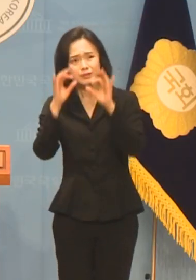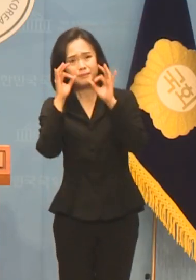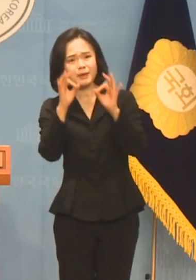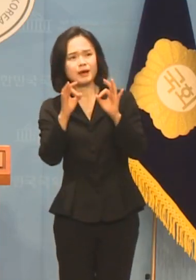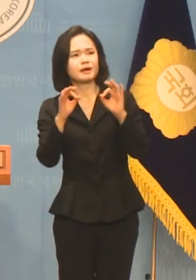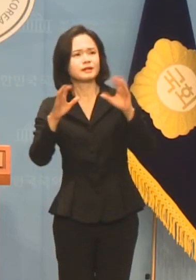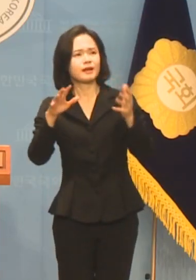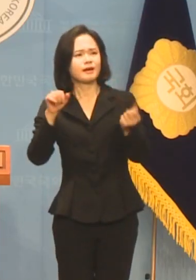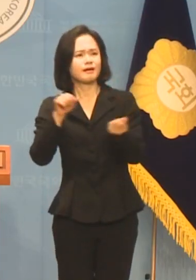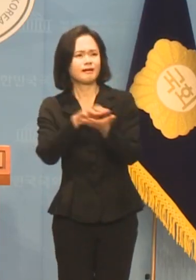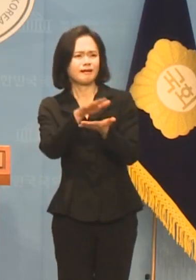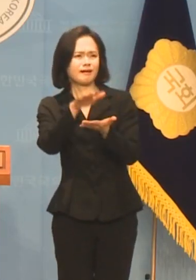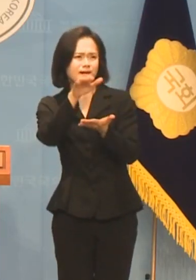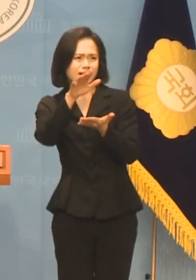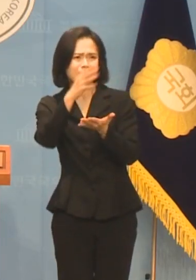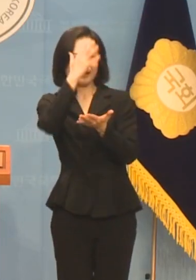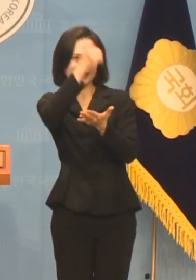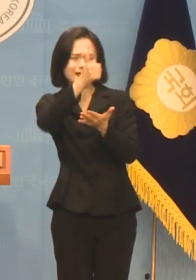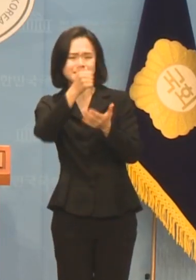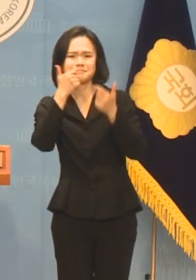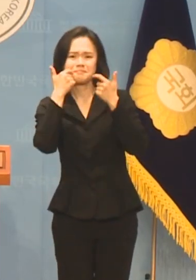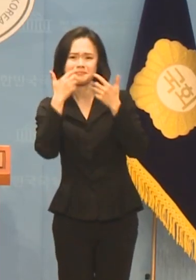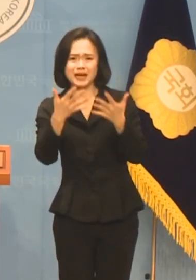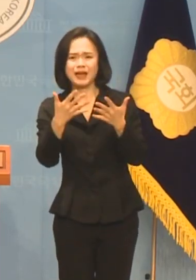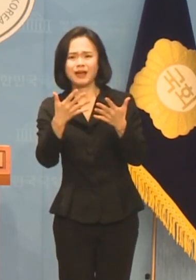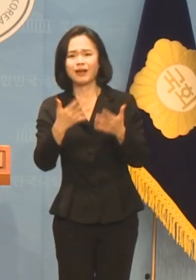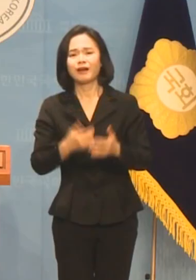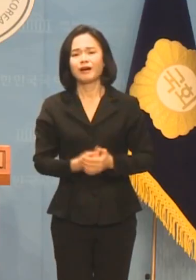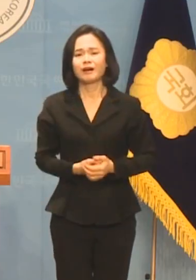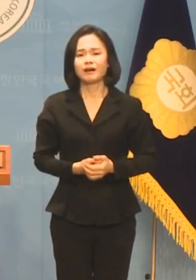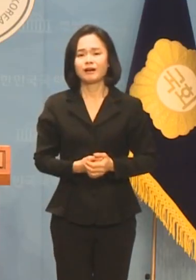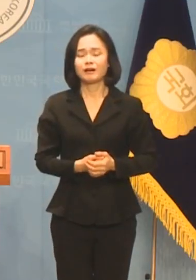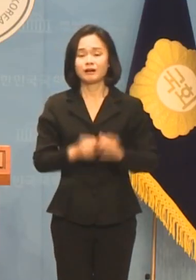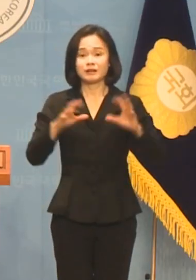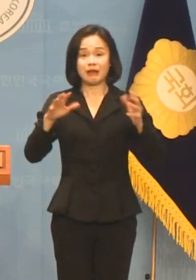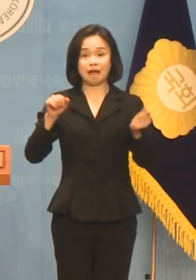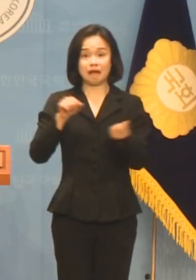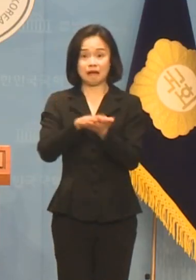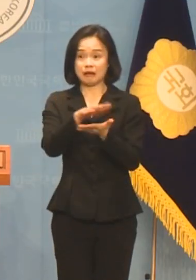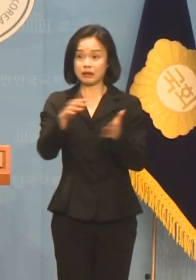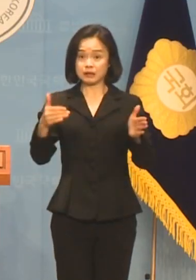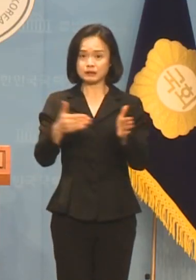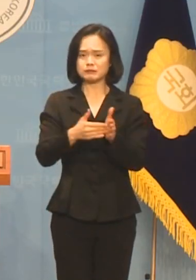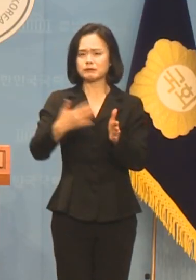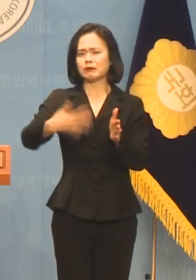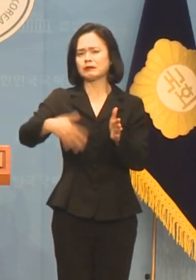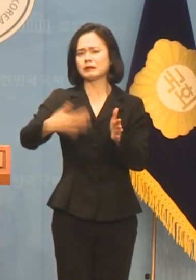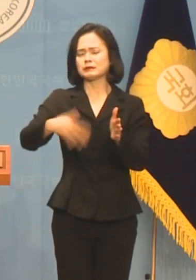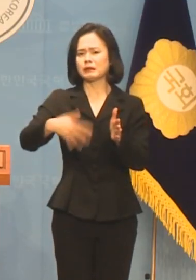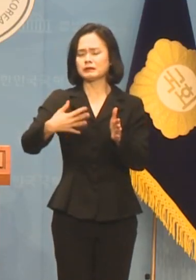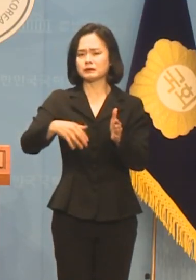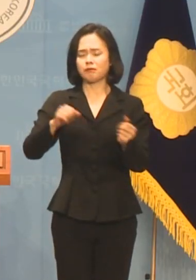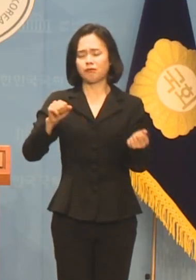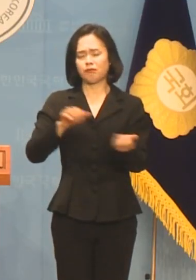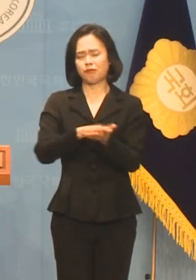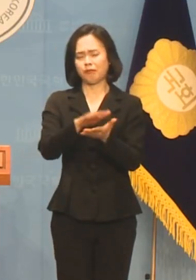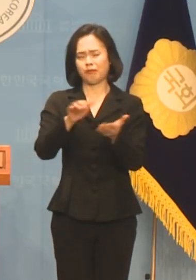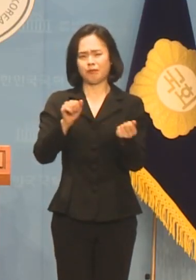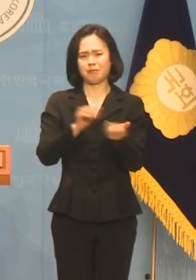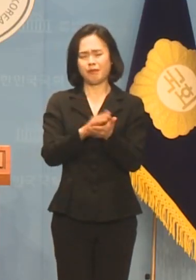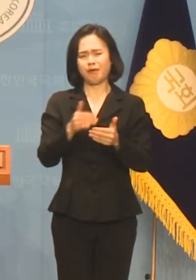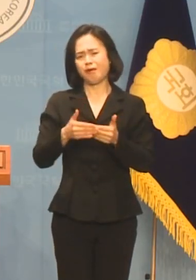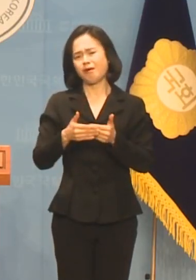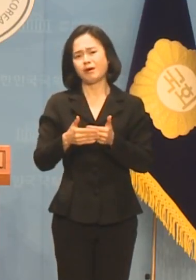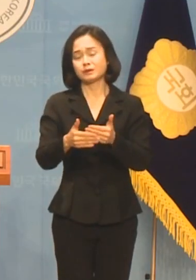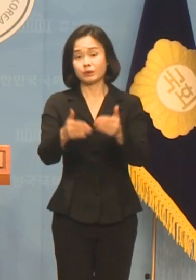한 내란은 끝나지 않았습니다. 지금도 현재 진행 중입니다. 해서 가장 빠른 시일에 탄핵으로서